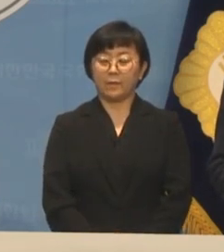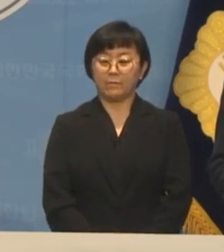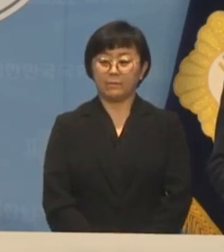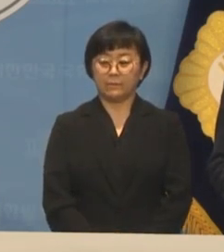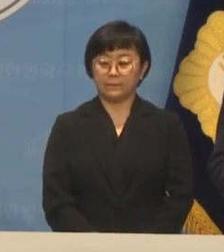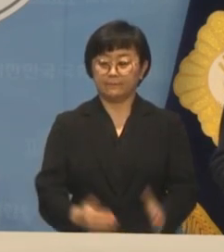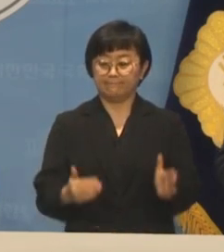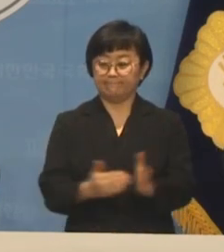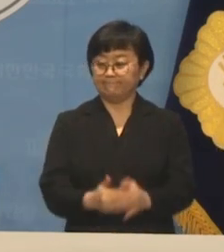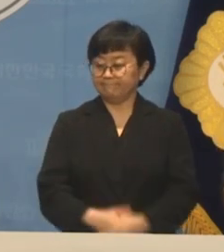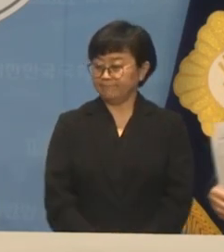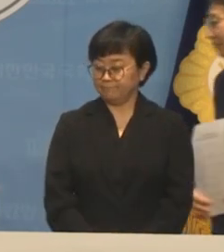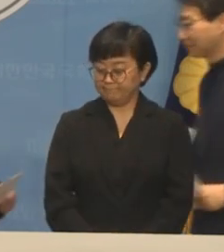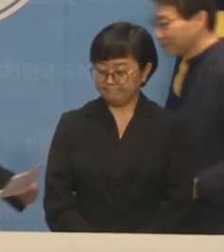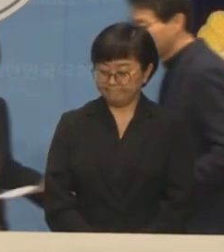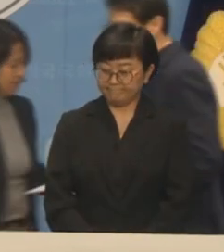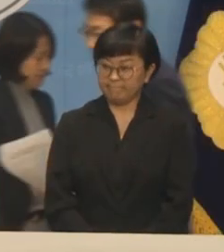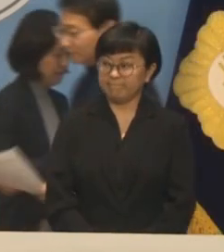네.